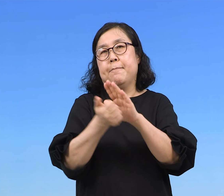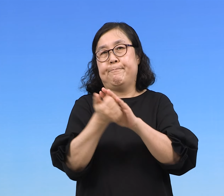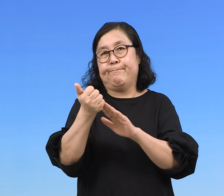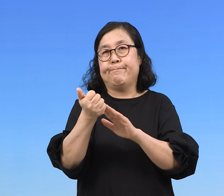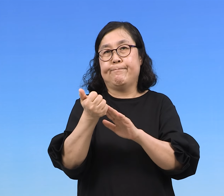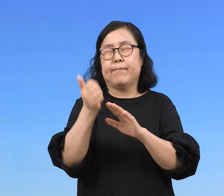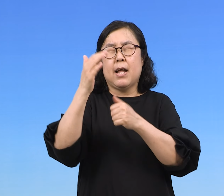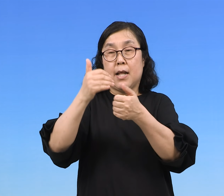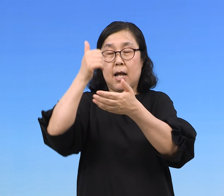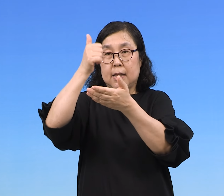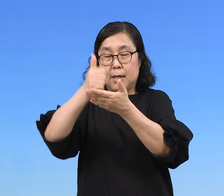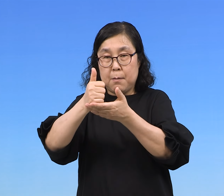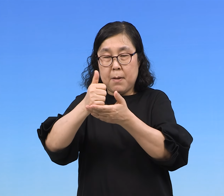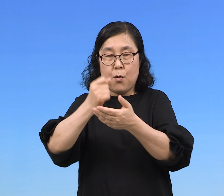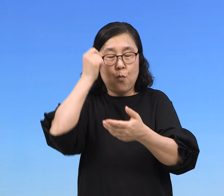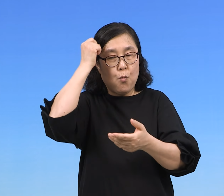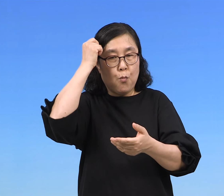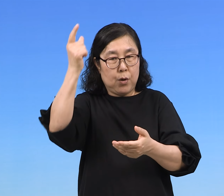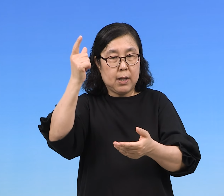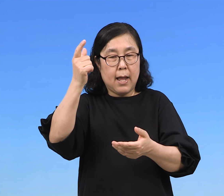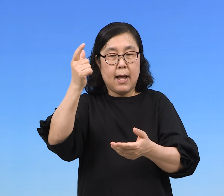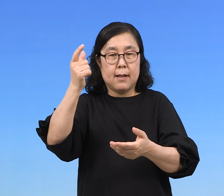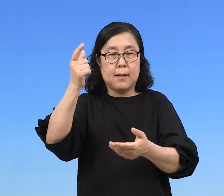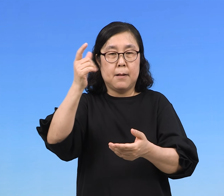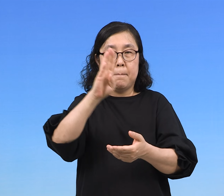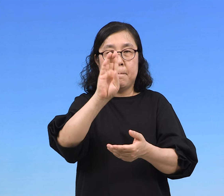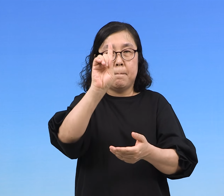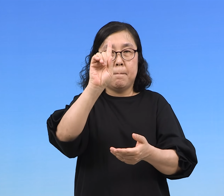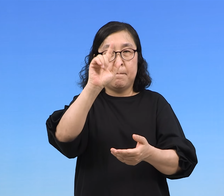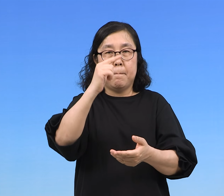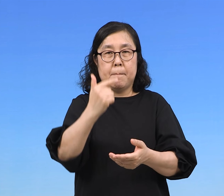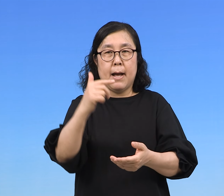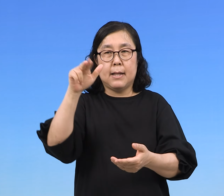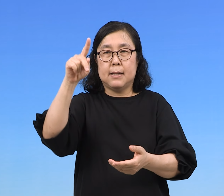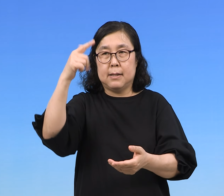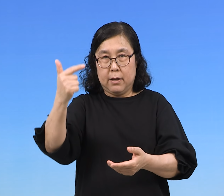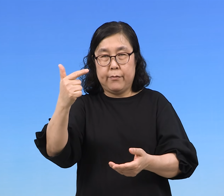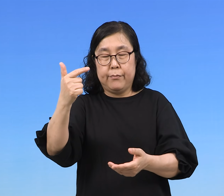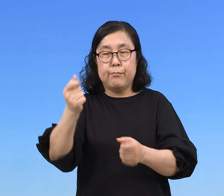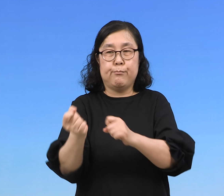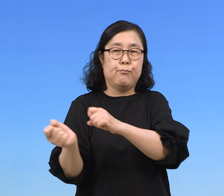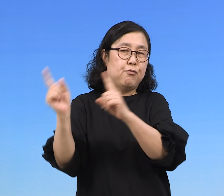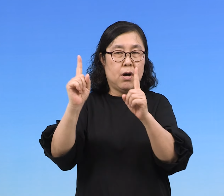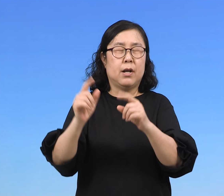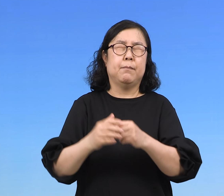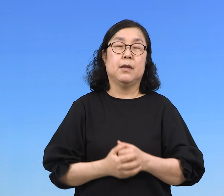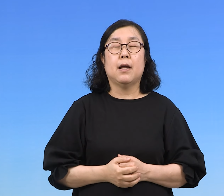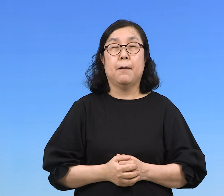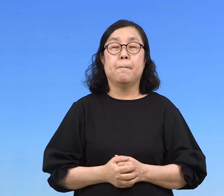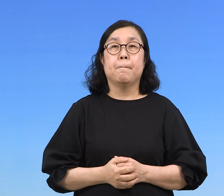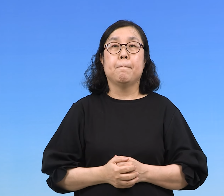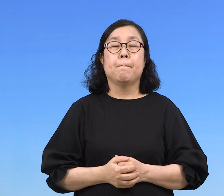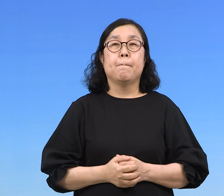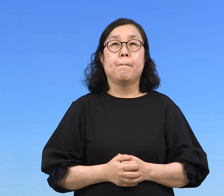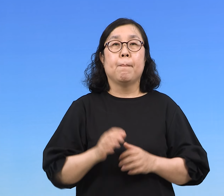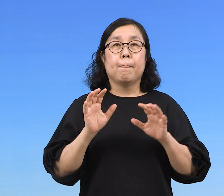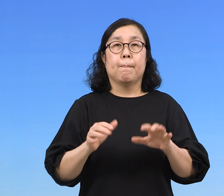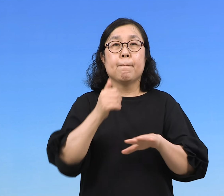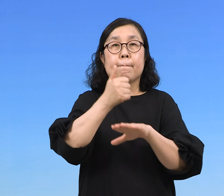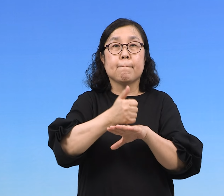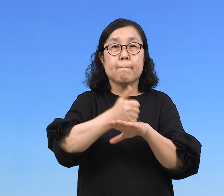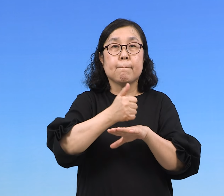희망, 하나님의 위대한 반전, 부활이라는 것입니다. 저는 오늘